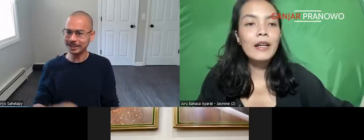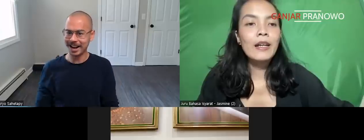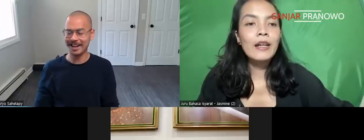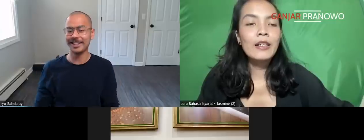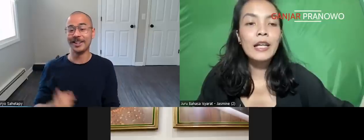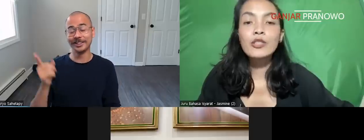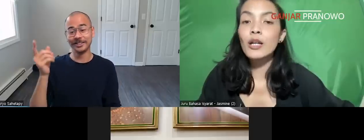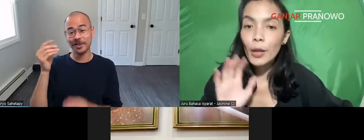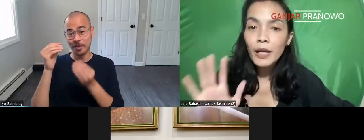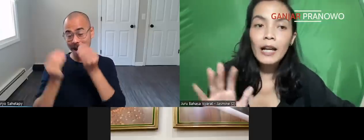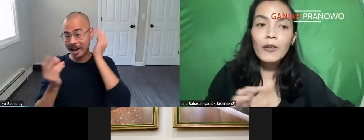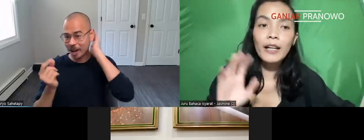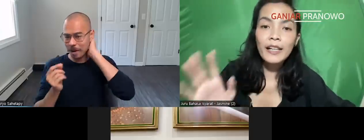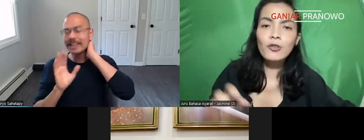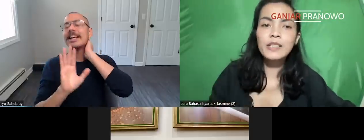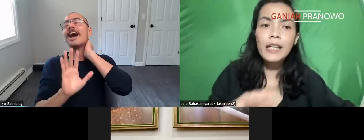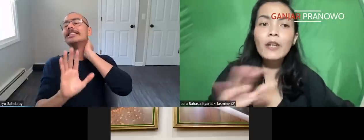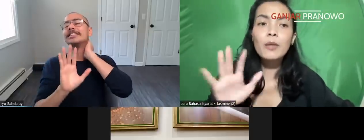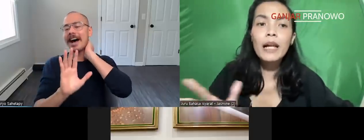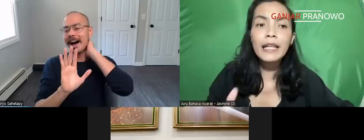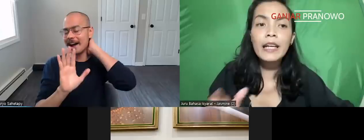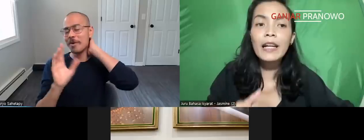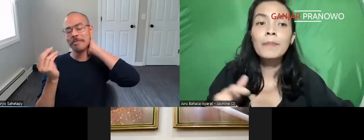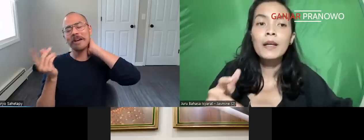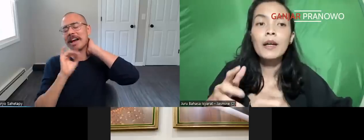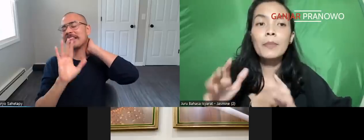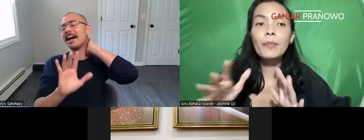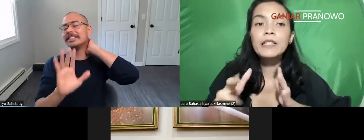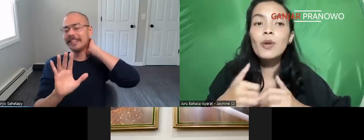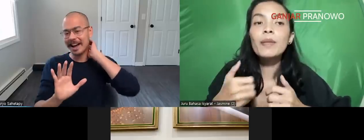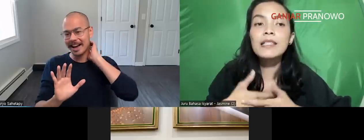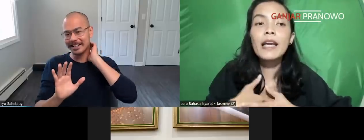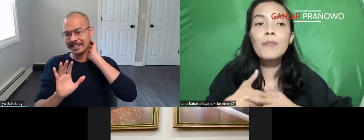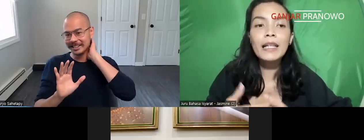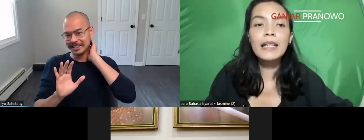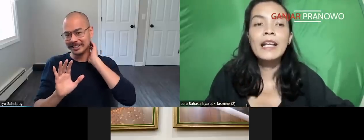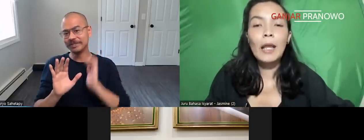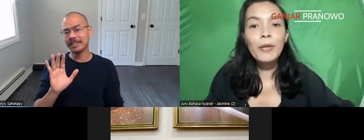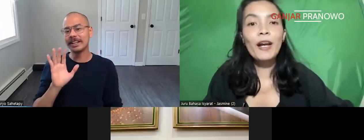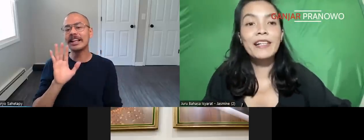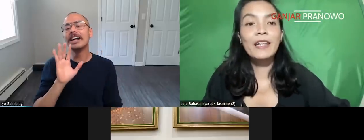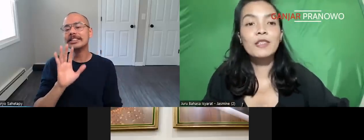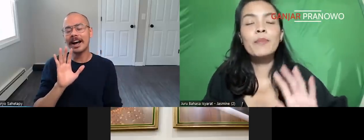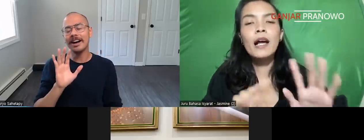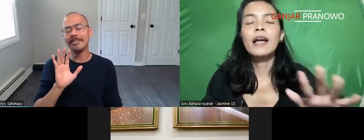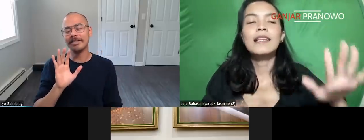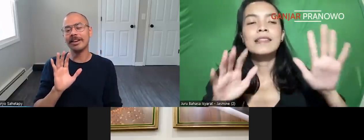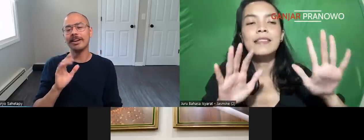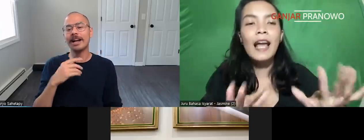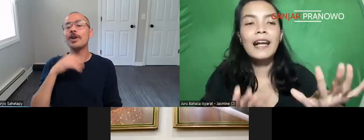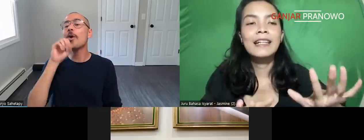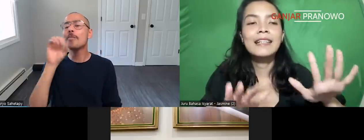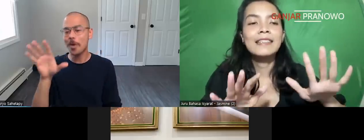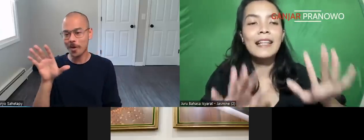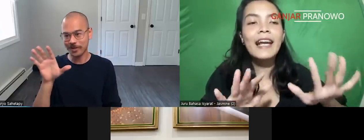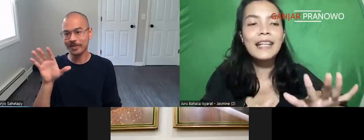E saya juga sudah bilang ke Wakil Rektor saya saya harus kembali karena pihak beasiswa minta saya kembali tapi Wakil Rektor saya bilang